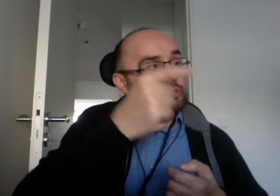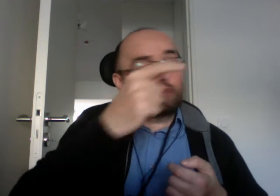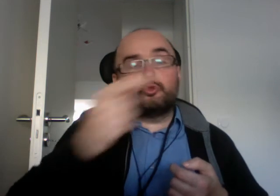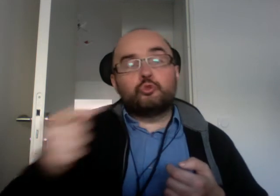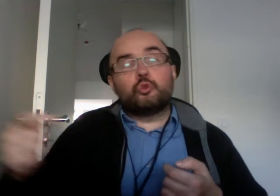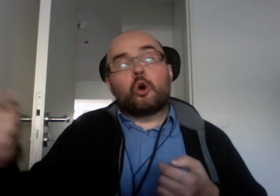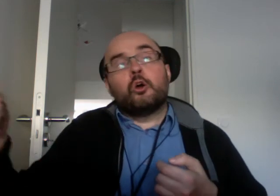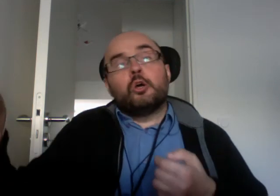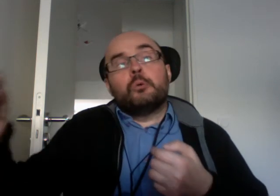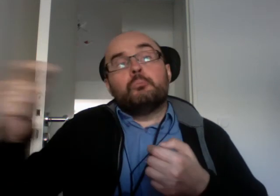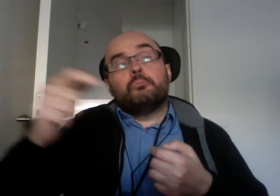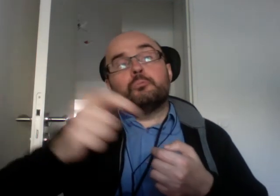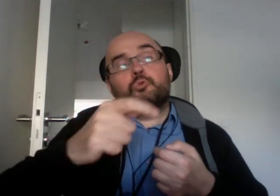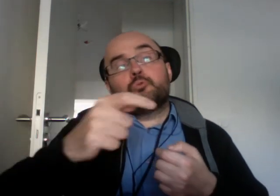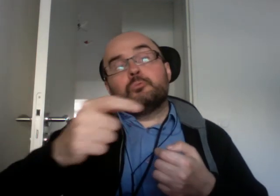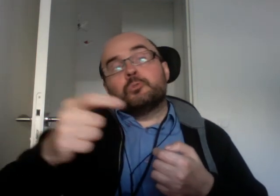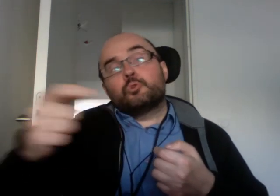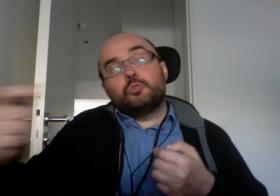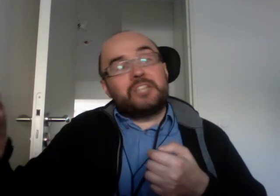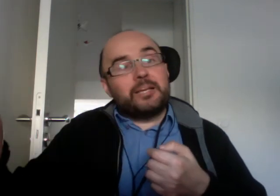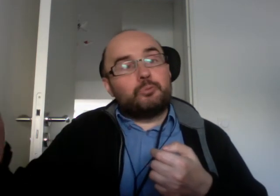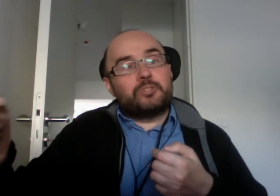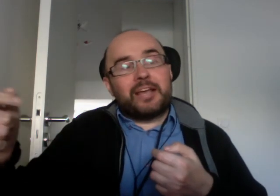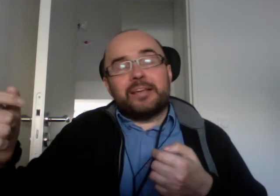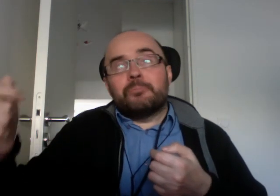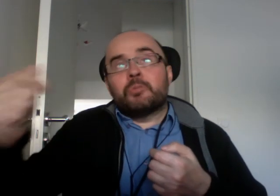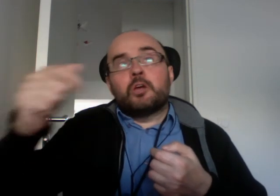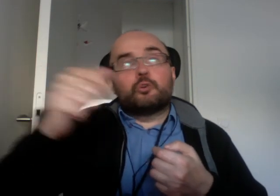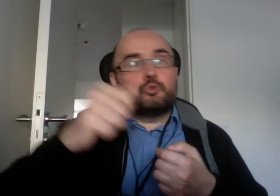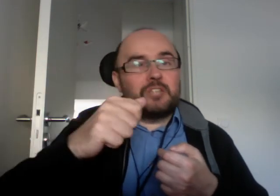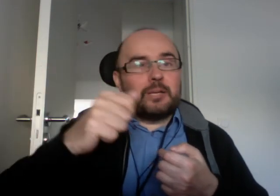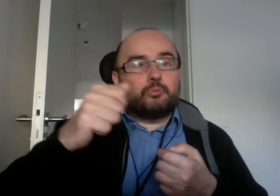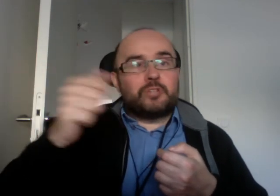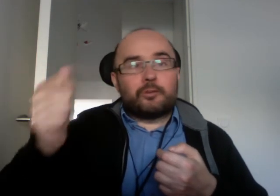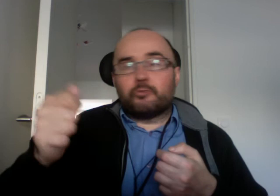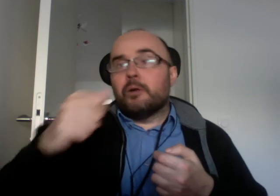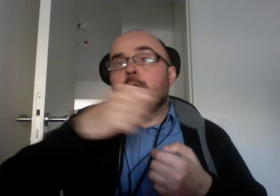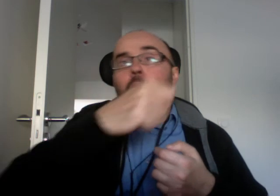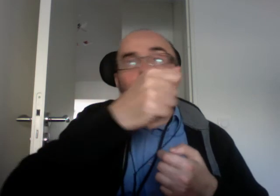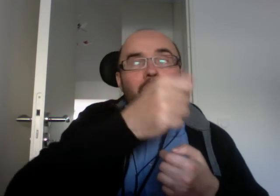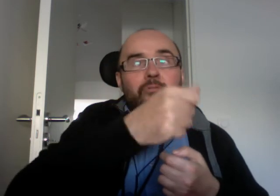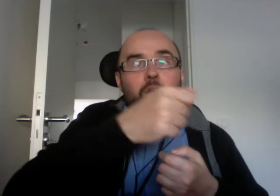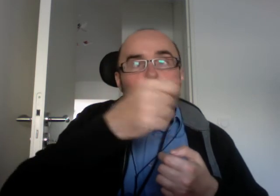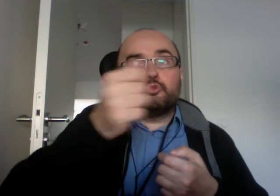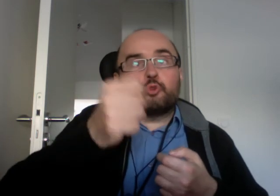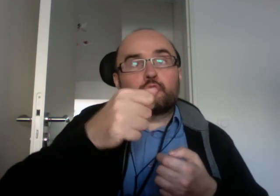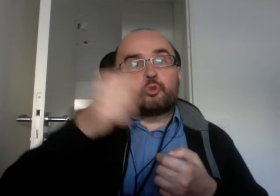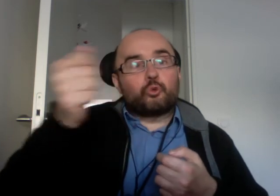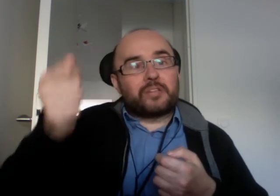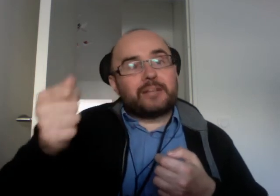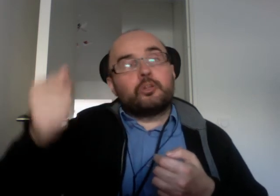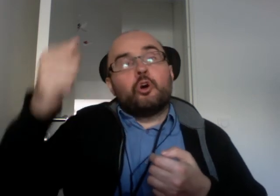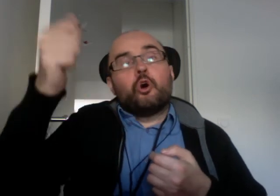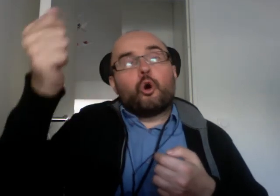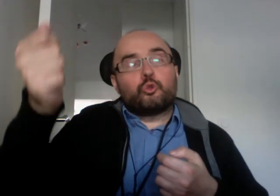toujours coucher les bouteilles, coucher les bouteilles de vin pour avoir toujours ce contact entre